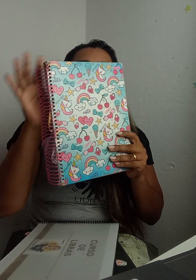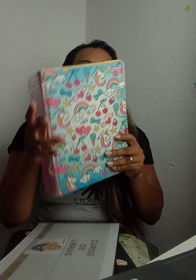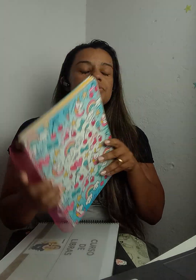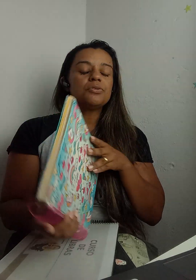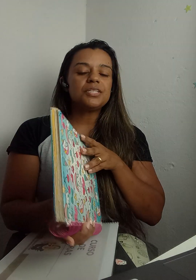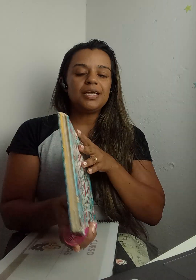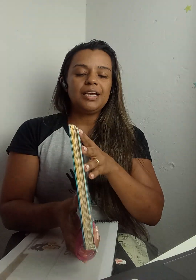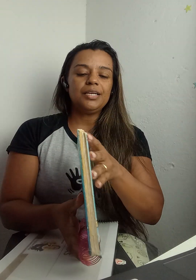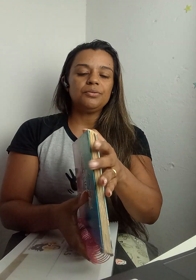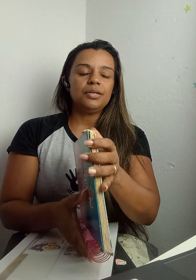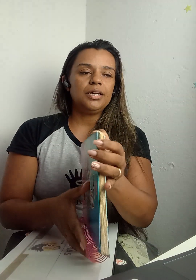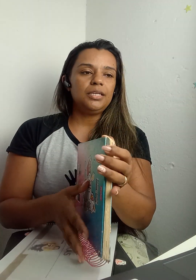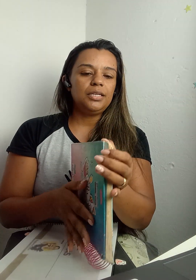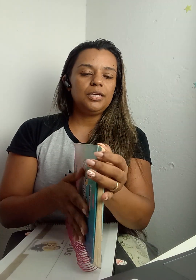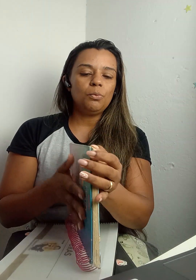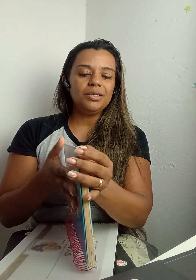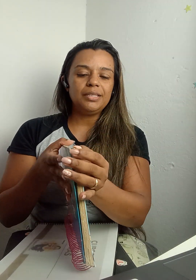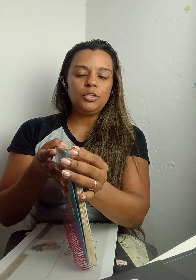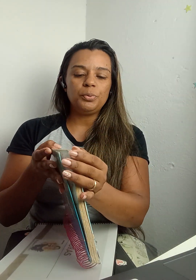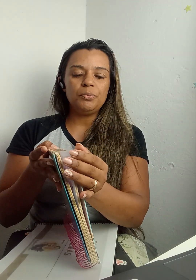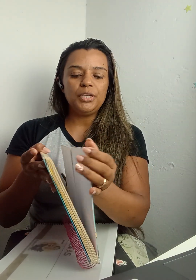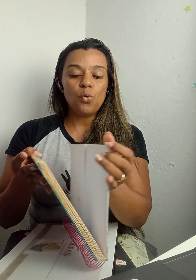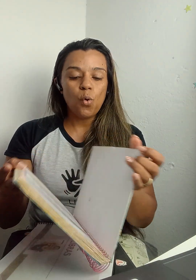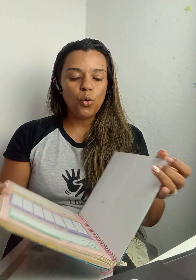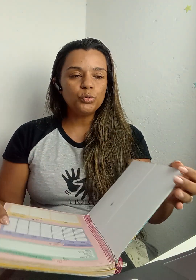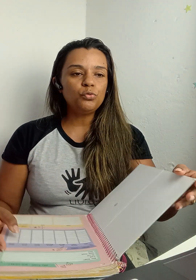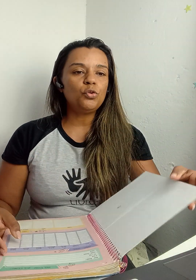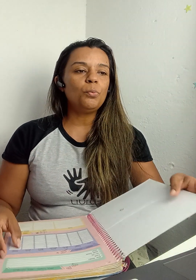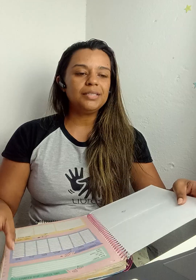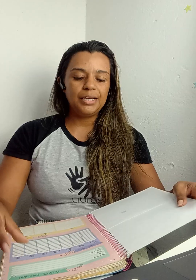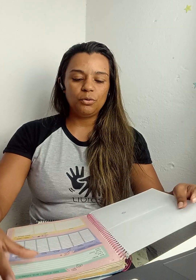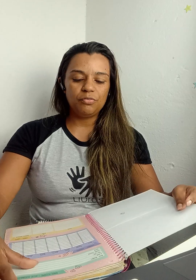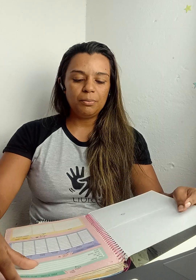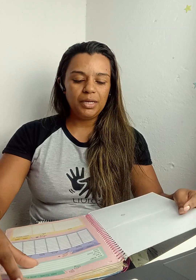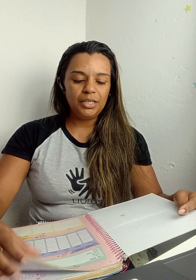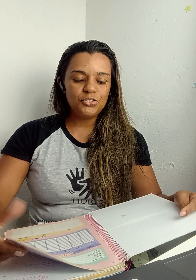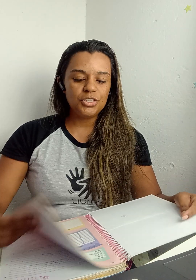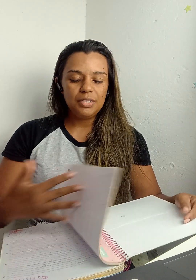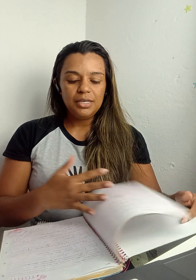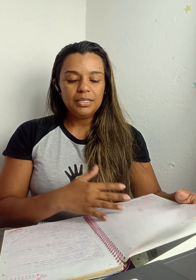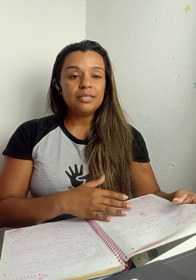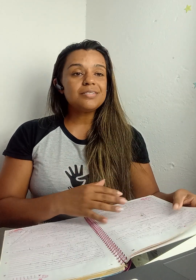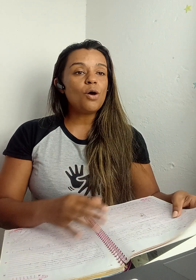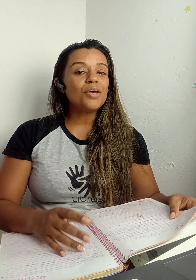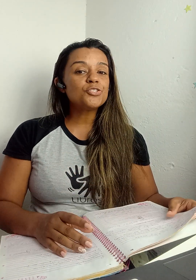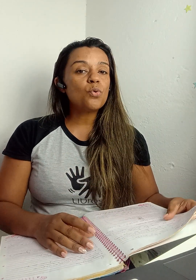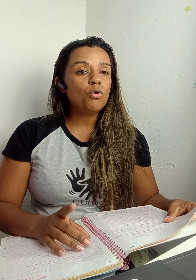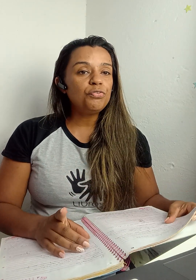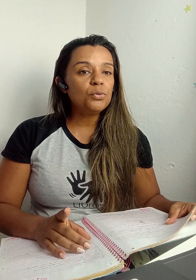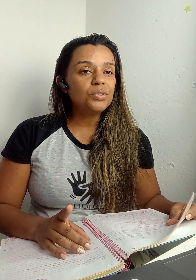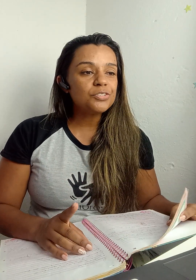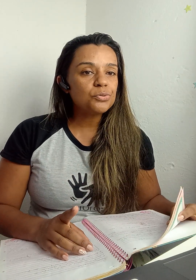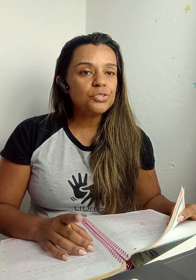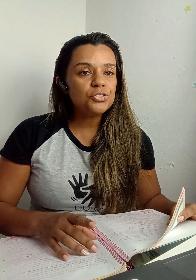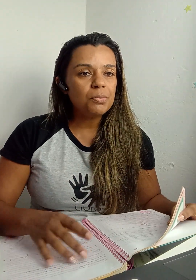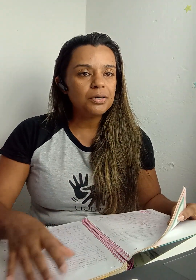montar o seu sinalário. Aí eu mandei no primeiro encontro, vou mandar novamente, que são as configurações de mão,